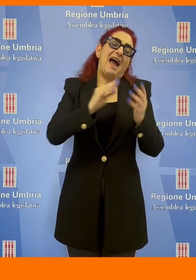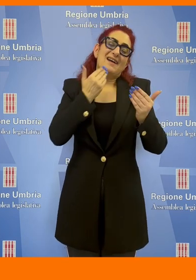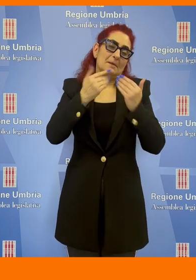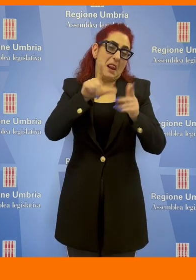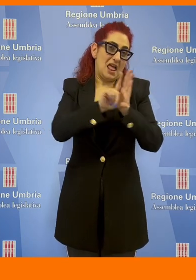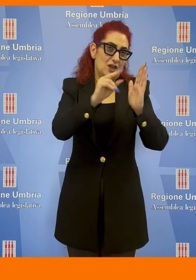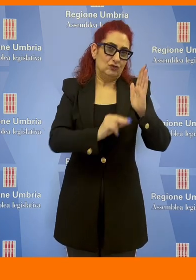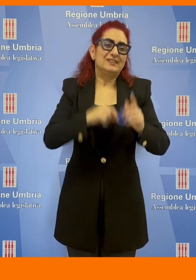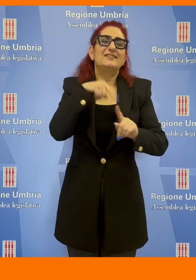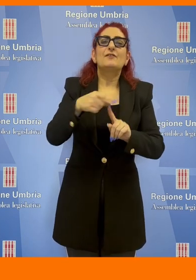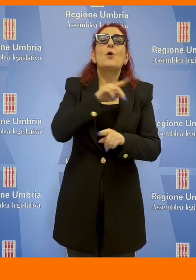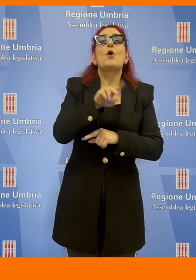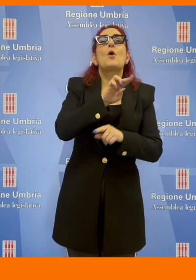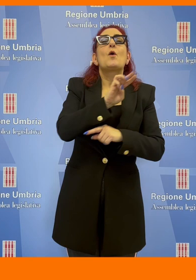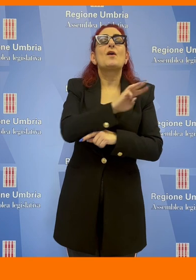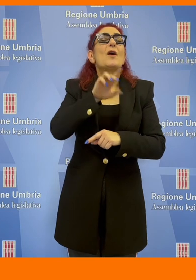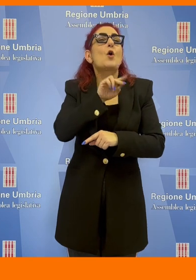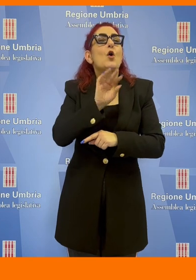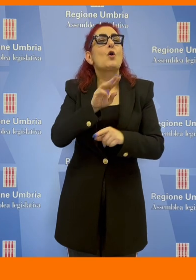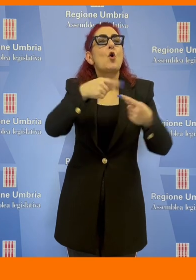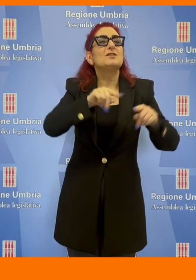sito dell'Assemblea Legislativa,